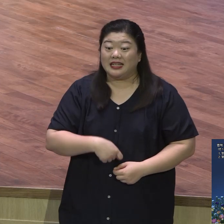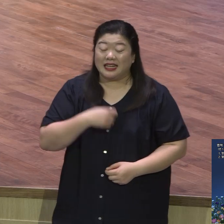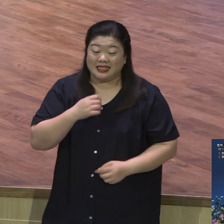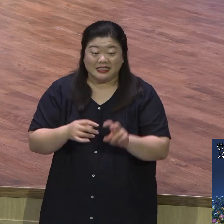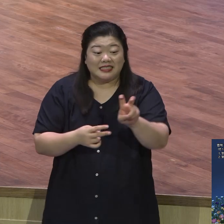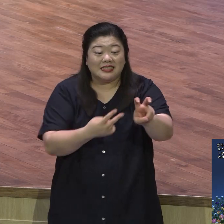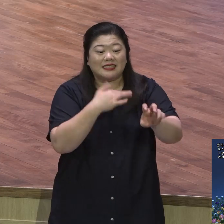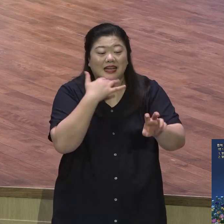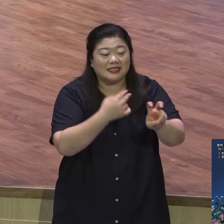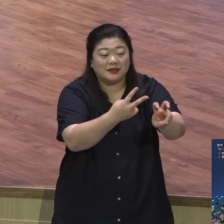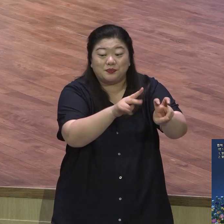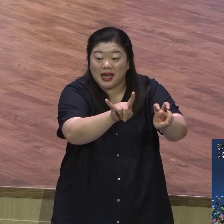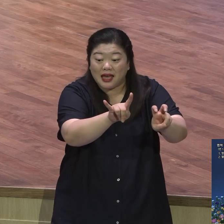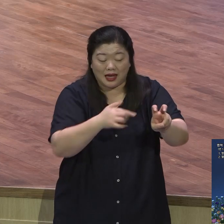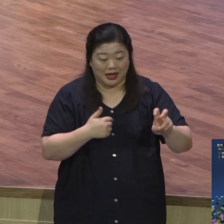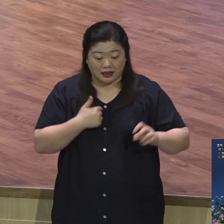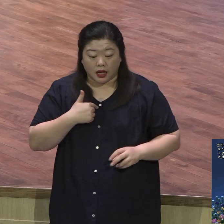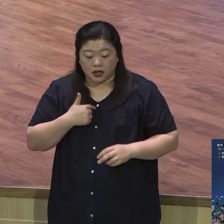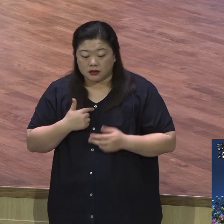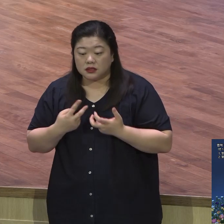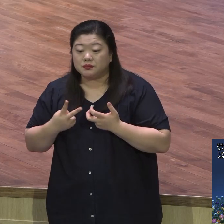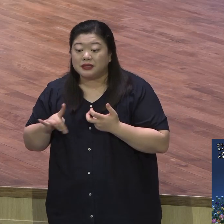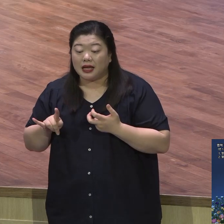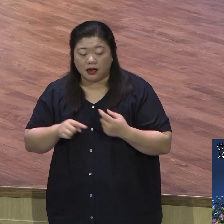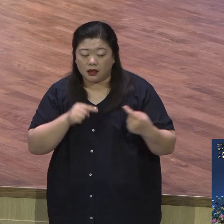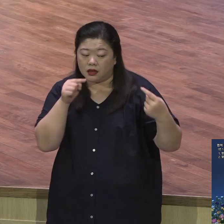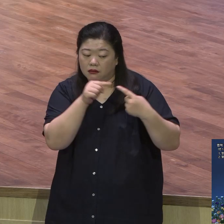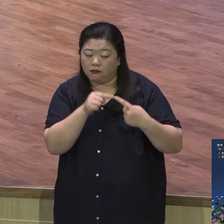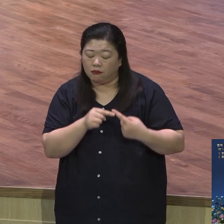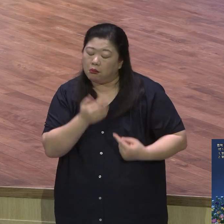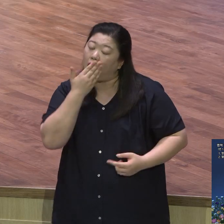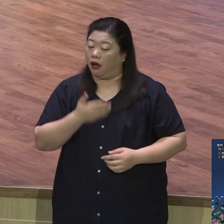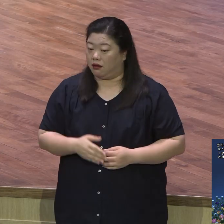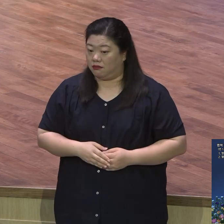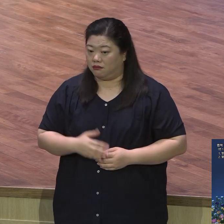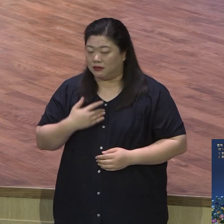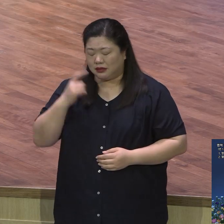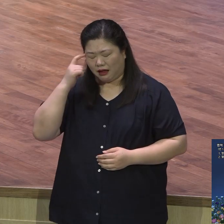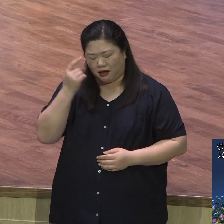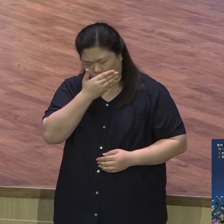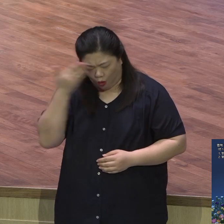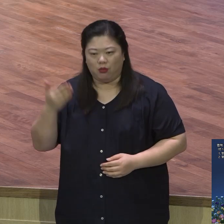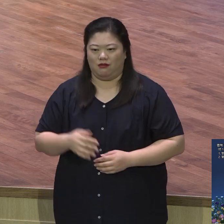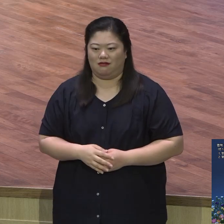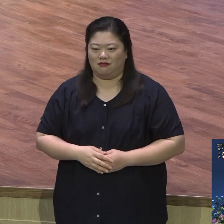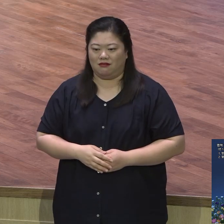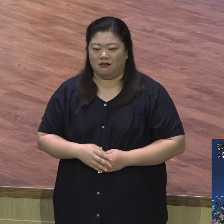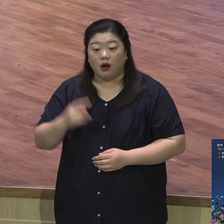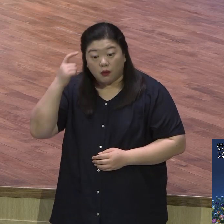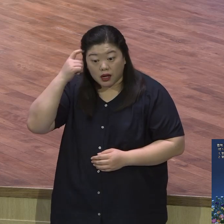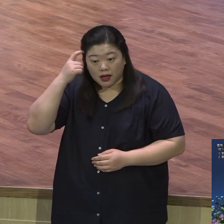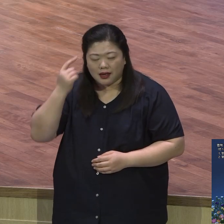50대 어떻게 목사님은 그렇게 대화가 됩니까 생각이 저먼 생각이 매일 경신 개혁